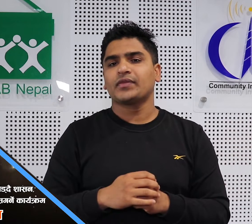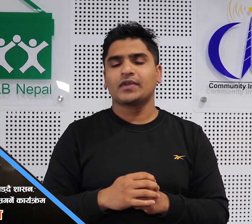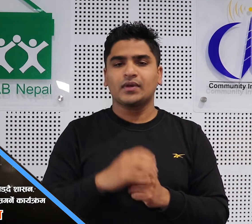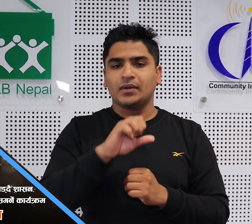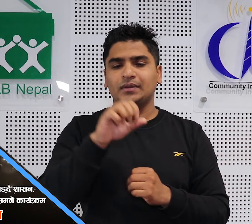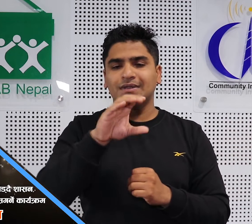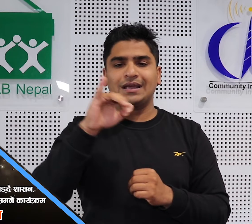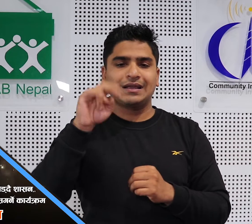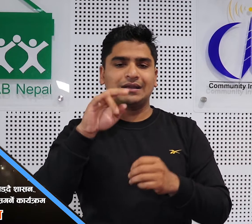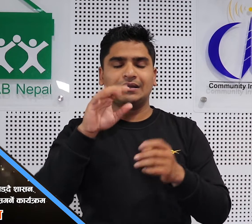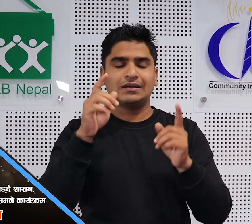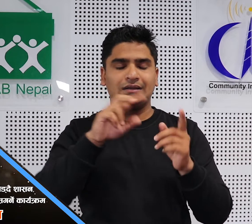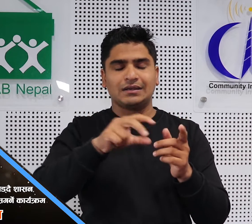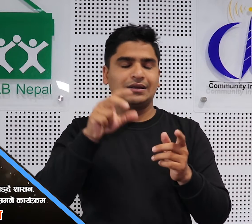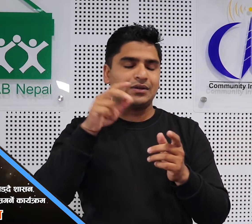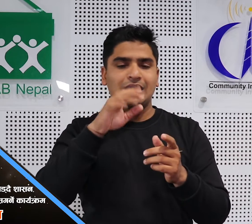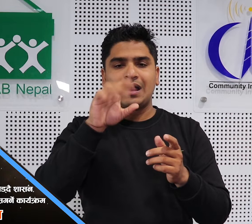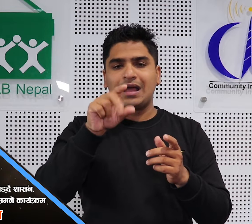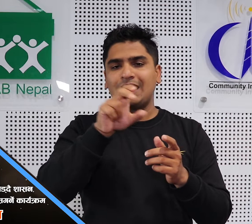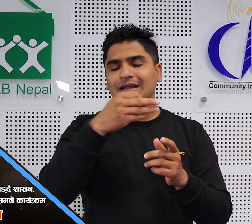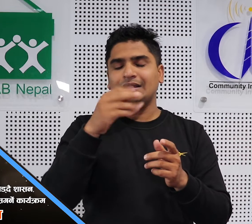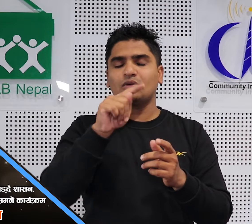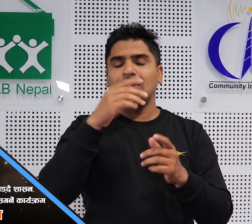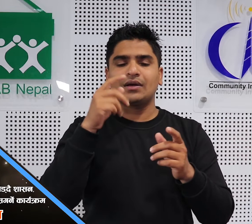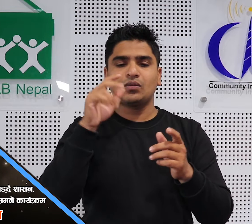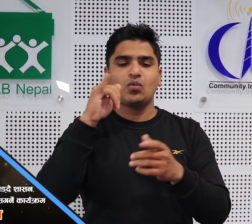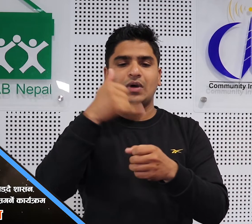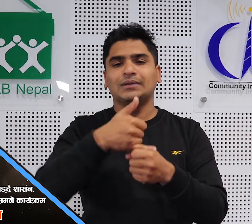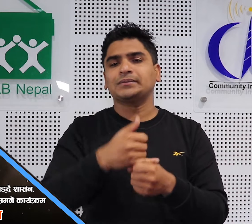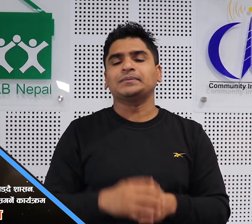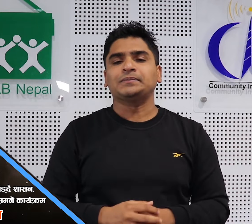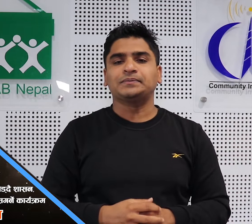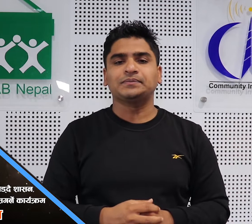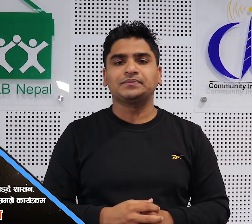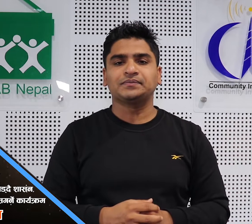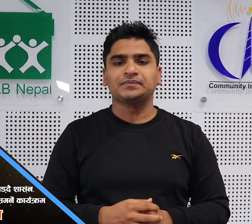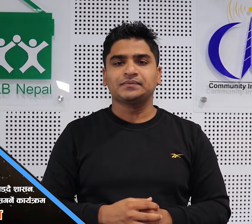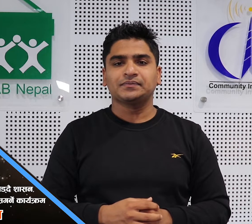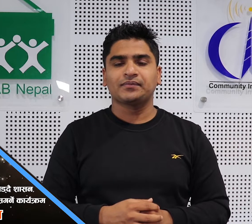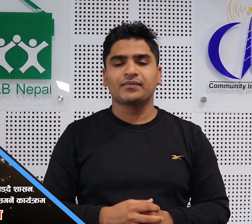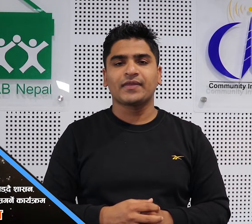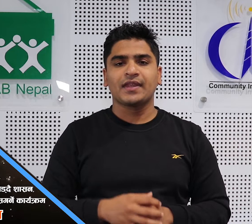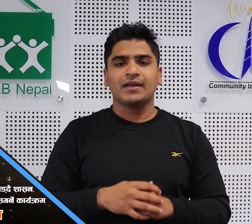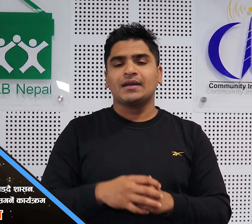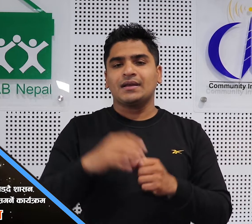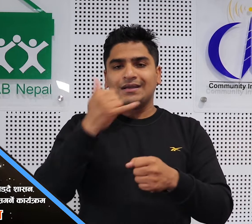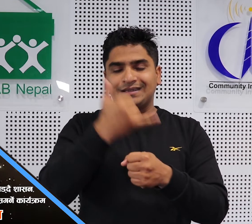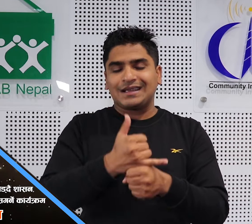भगाले, CIN रेडियो आँधी खोला, वालिङ स्याङ्जा। स्याङ्जाको वालिङ नगरपालिका पछि